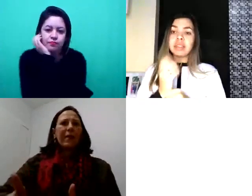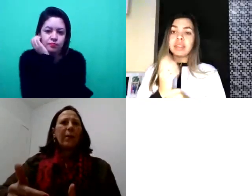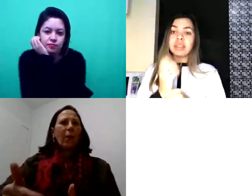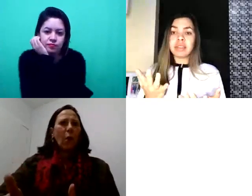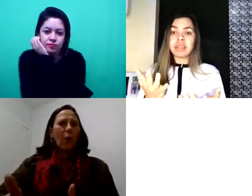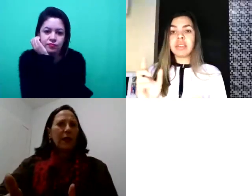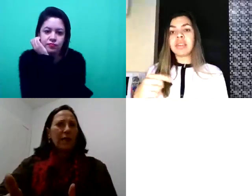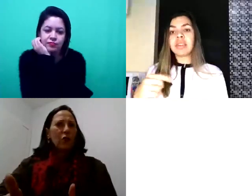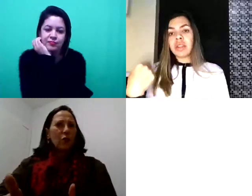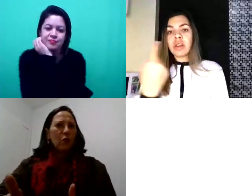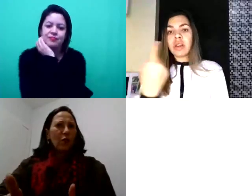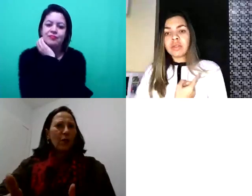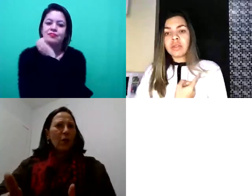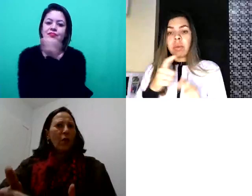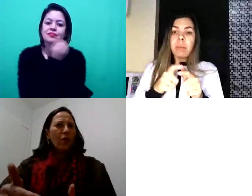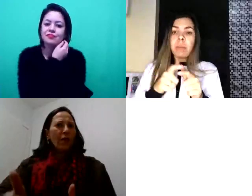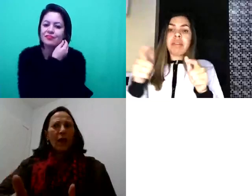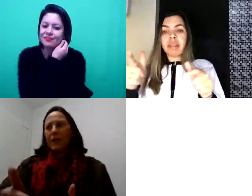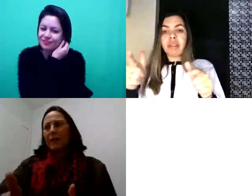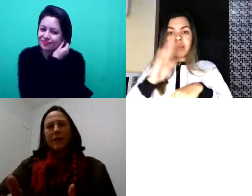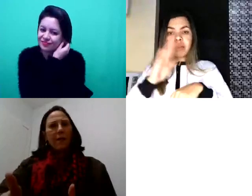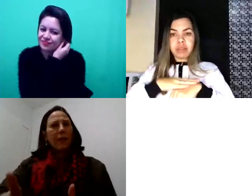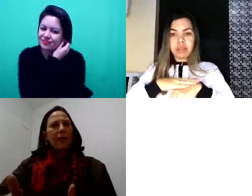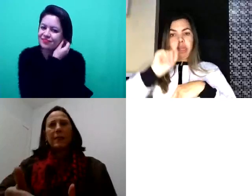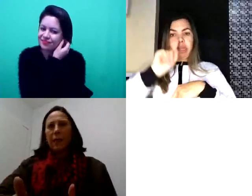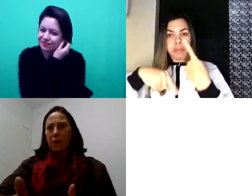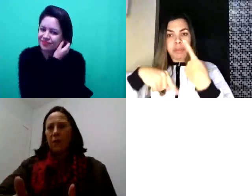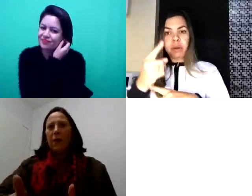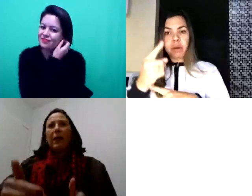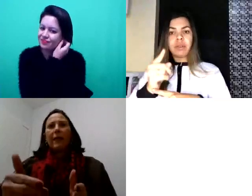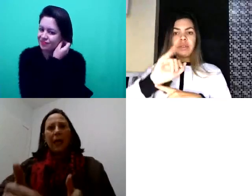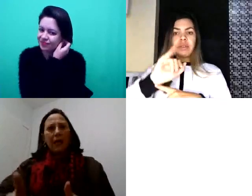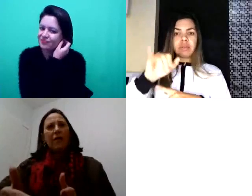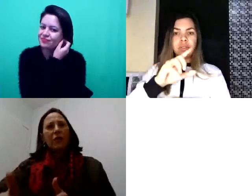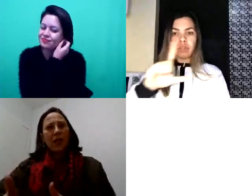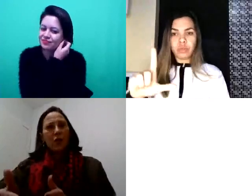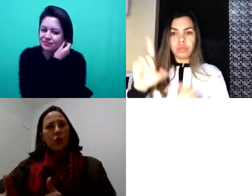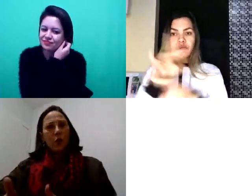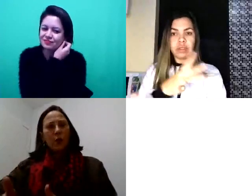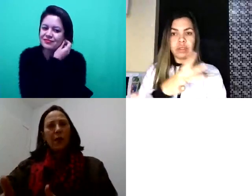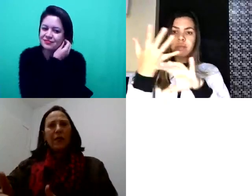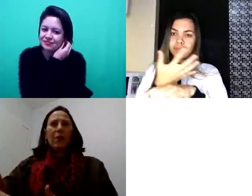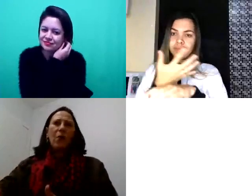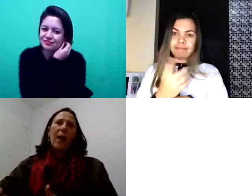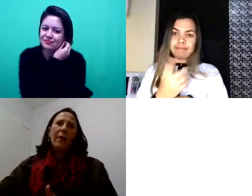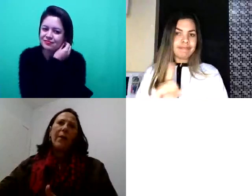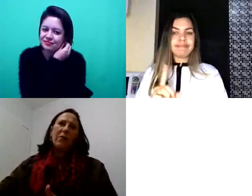para depois de julho o final das disciplinas. Não, tem que fechar em julho, porque senão não abre para